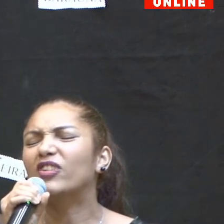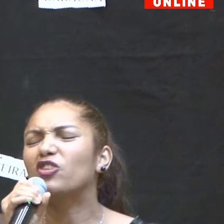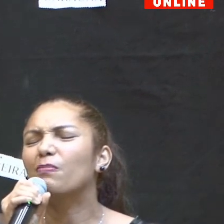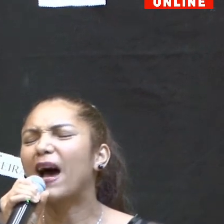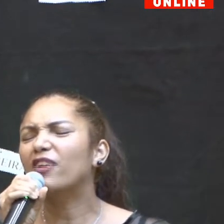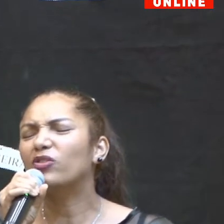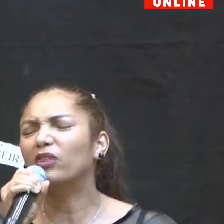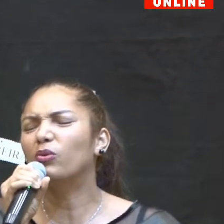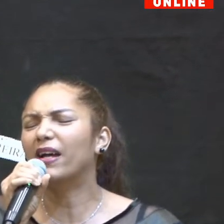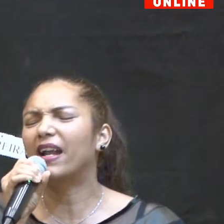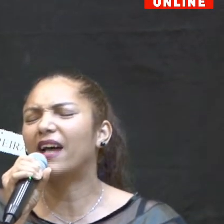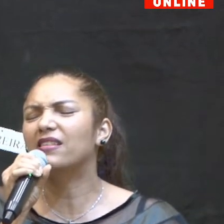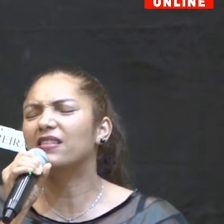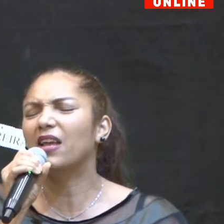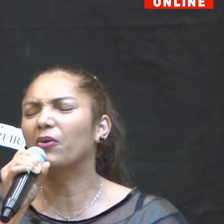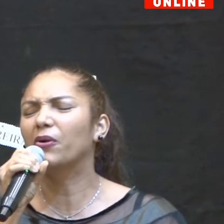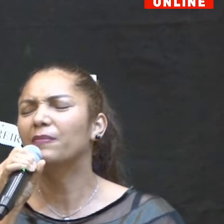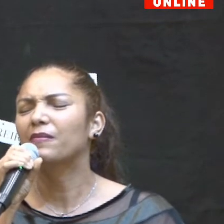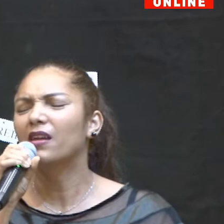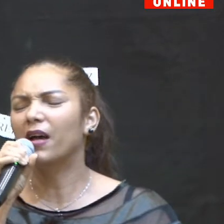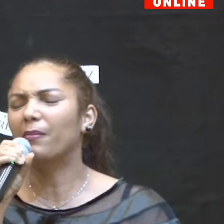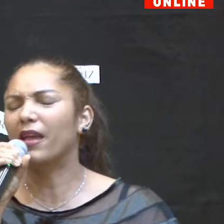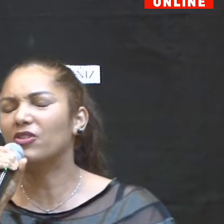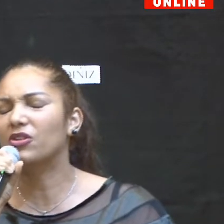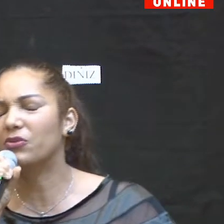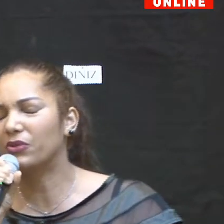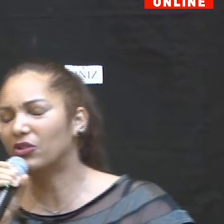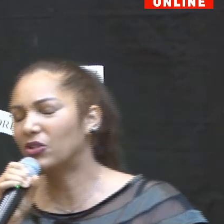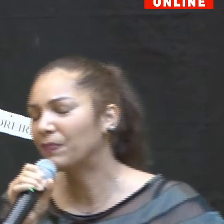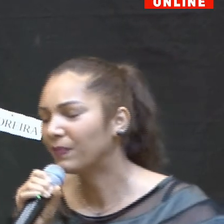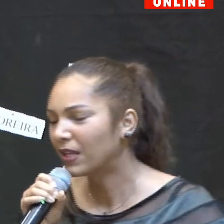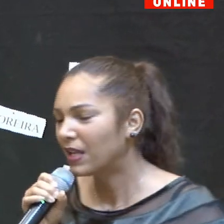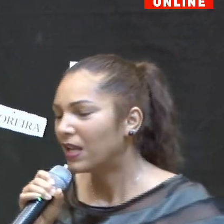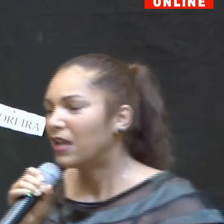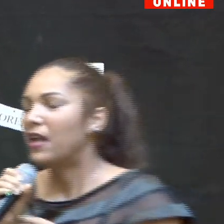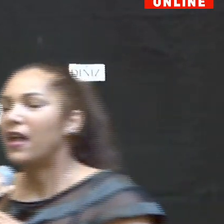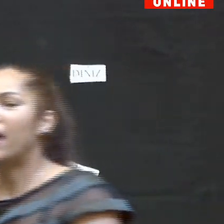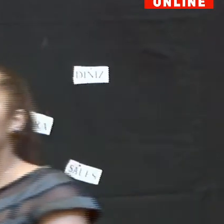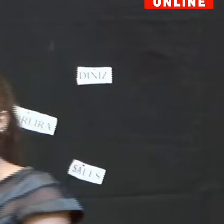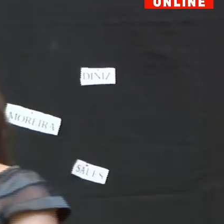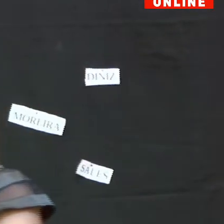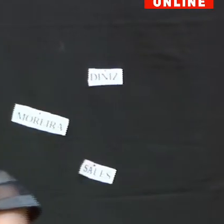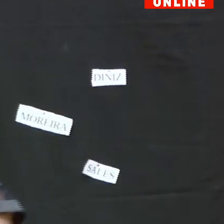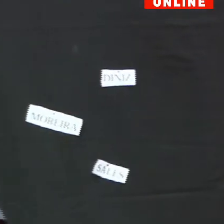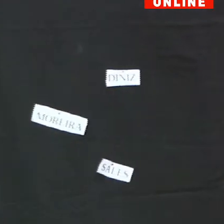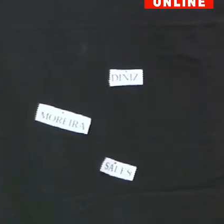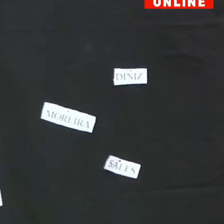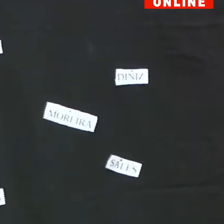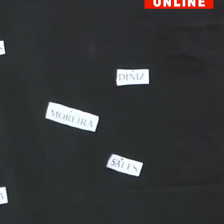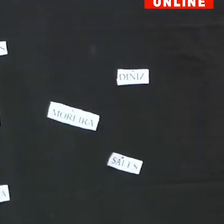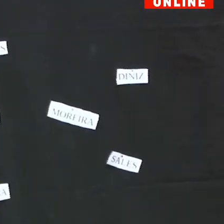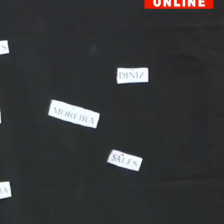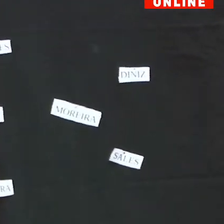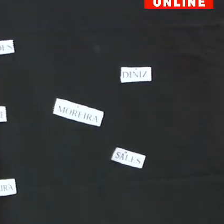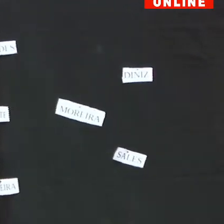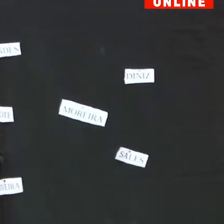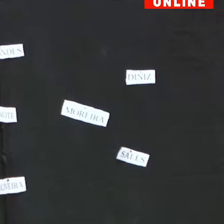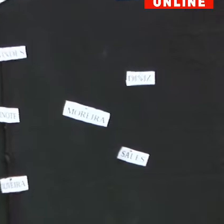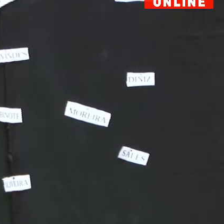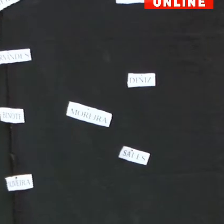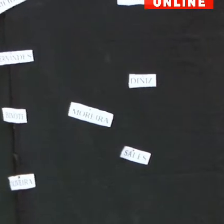Pai, está debaixo da Tua graça, Senhor. Amém, Jesus. É, eu vou convidar